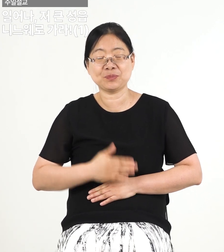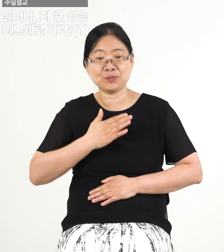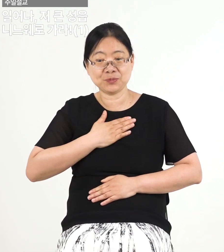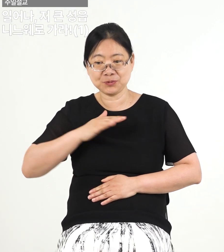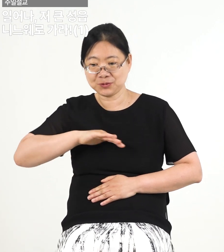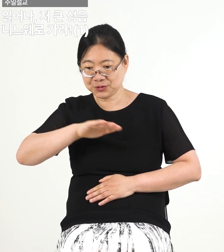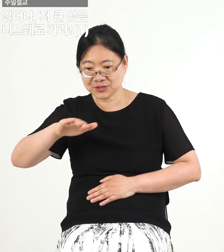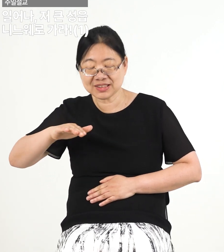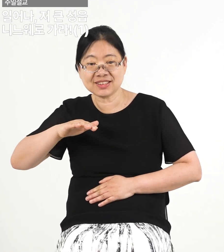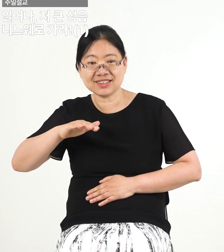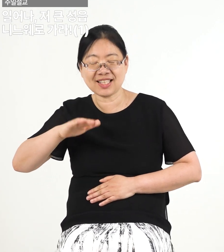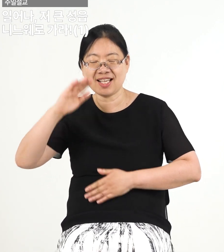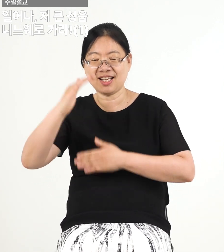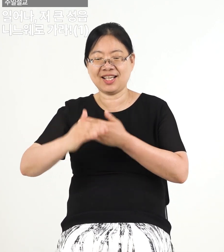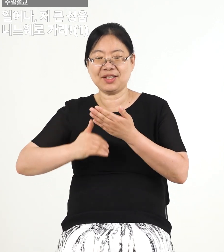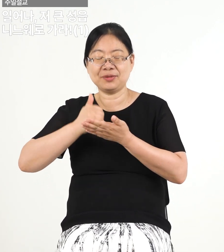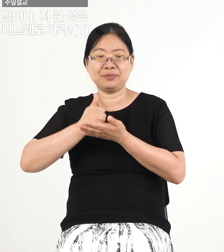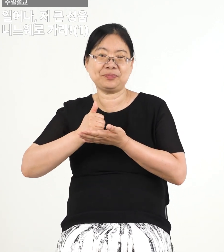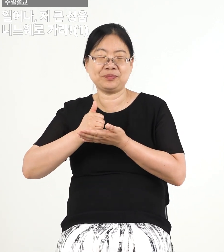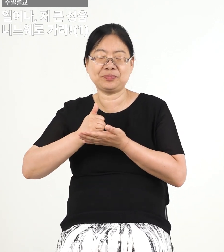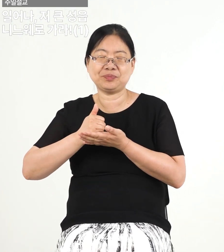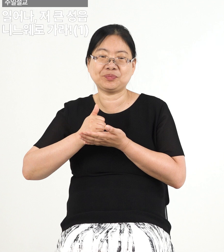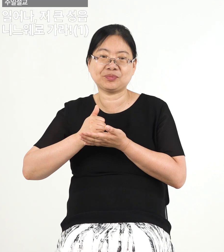우리도 하나님의